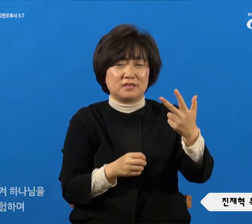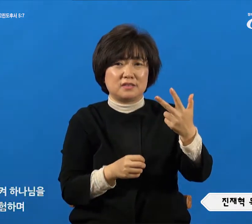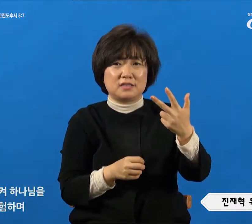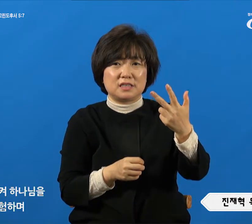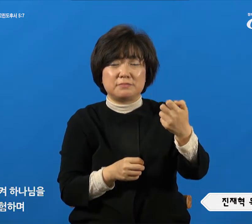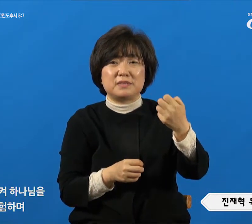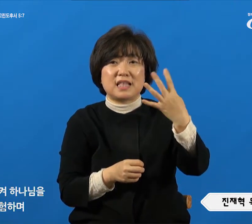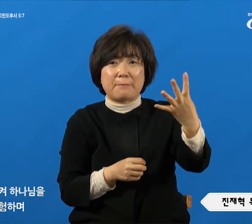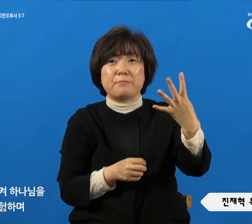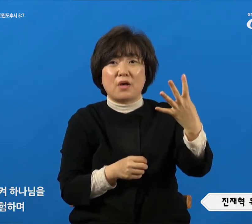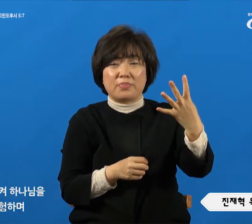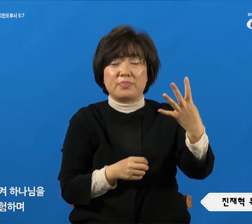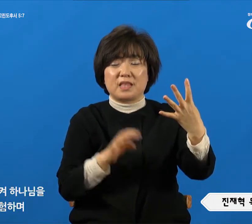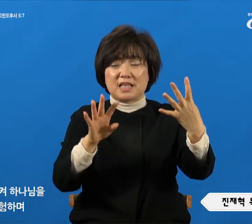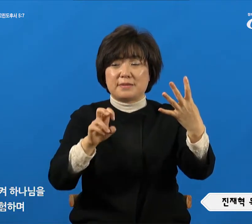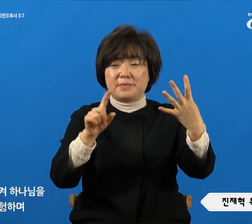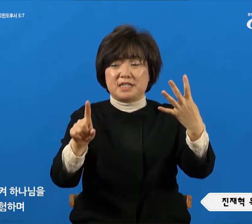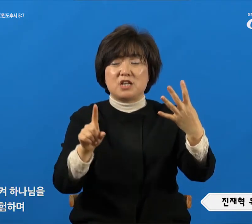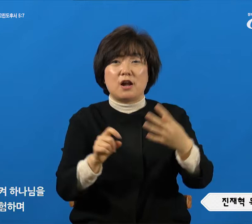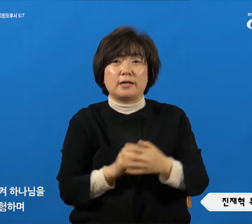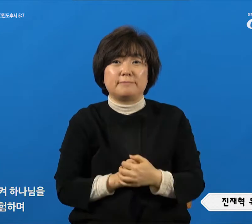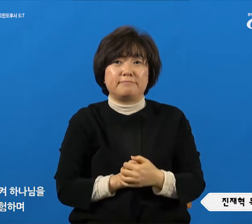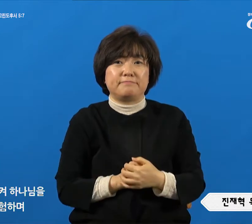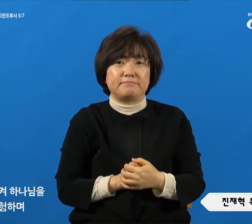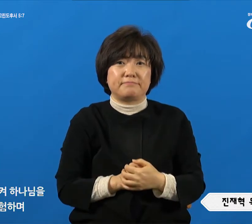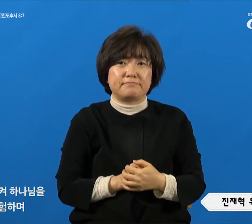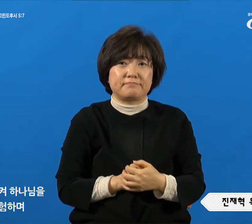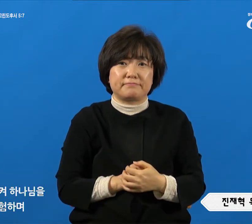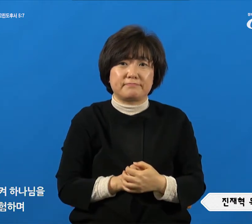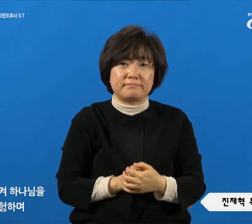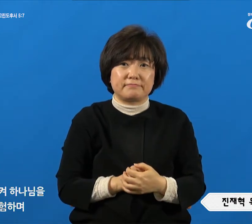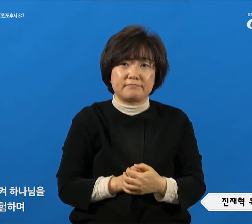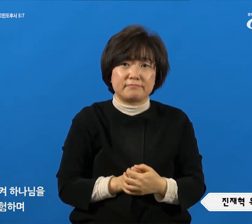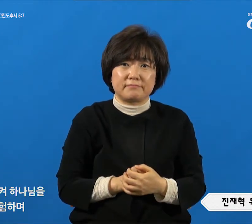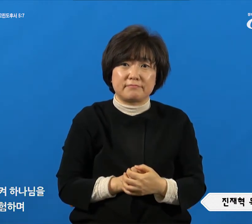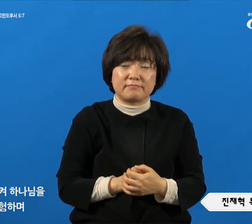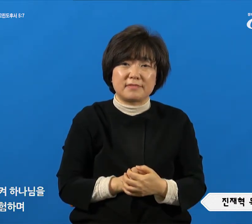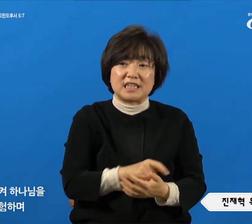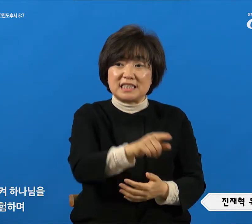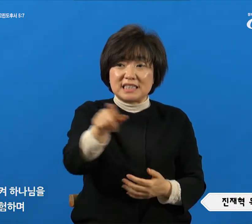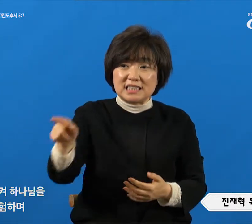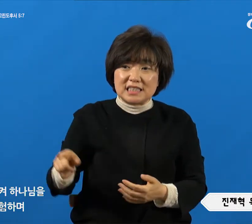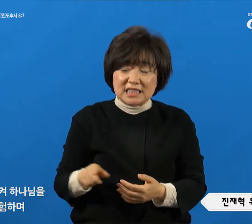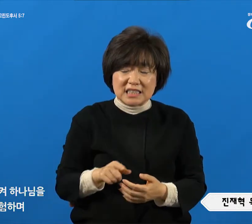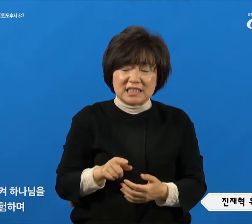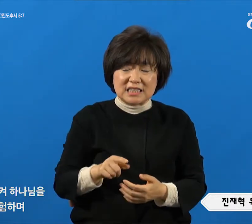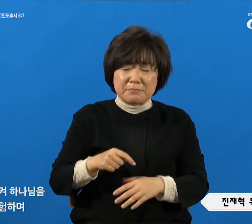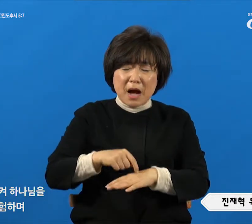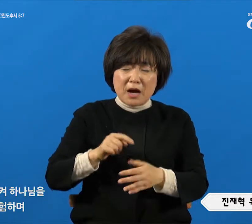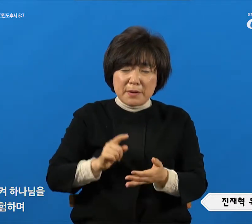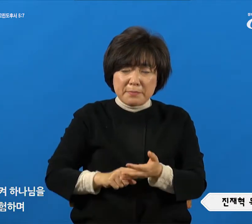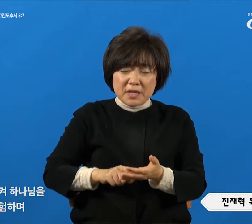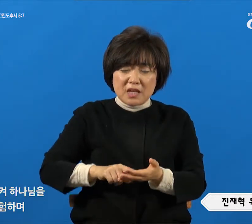아닐까 싶습니다. 우리 한번 같이 읽어보겠습니다. 시작. 그들이 돌이켜 하나님을